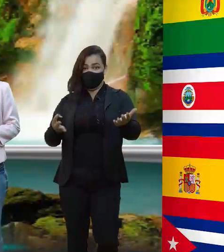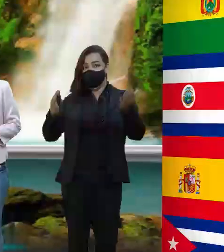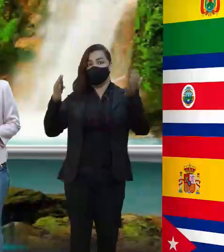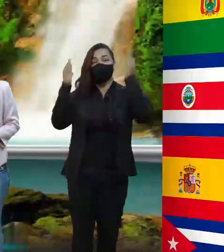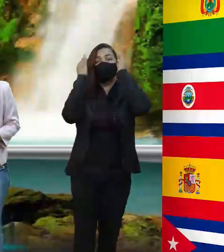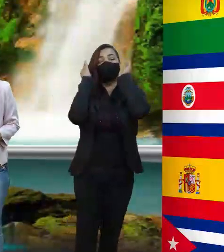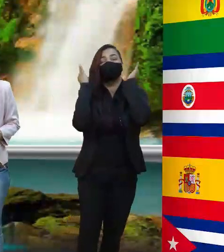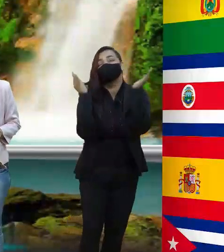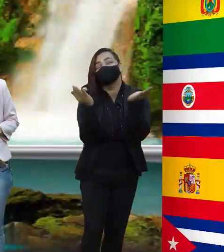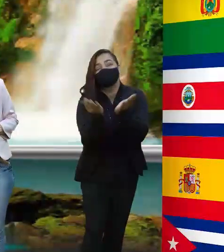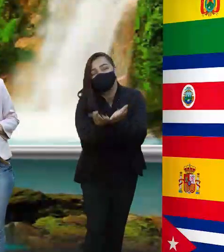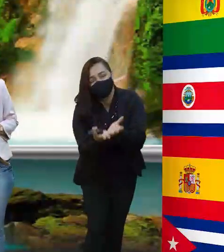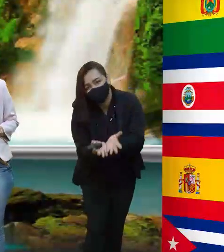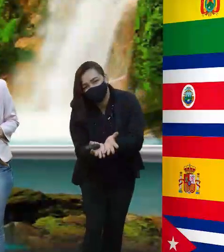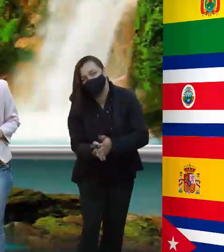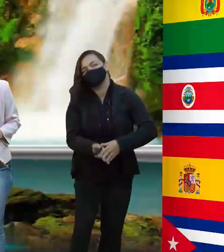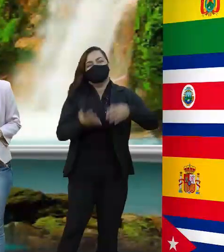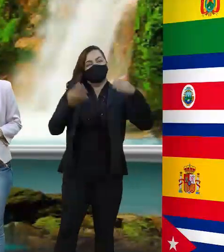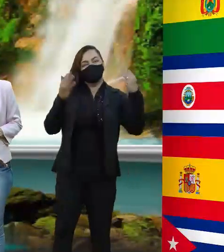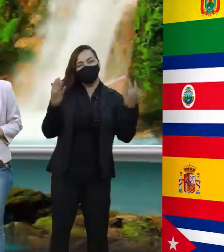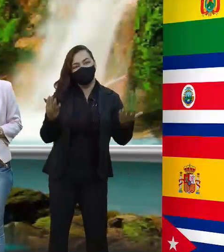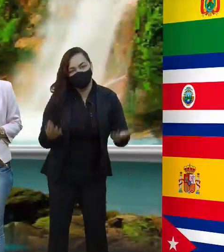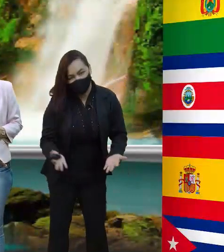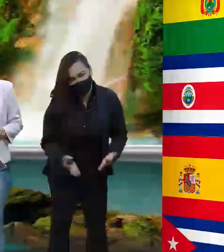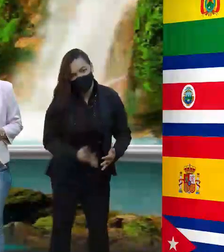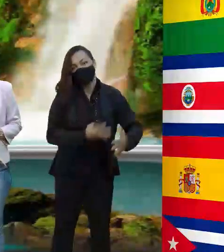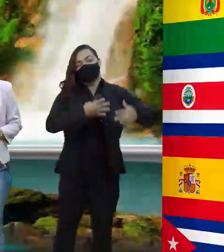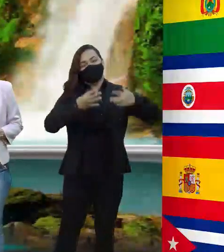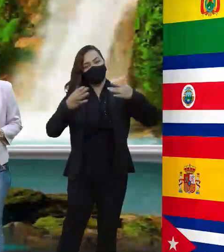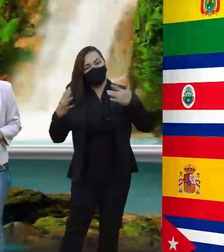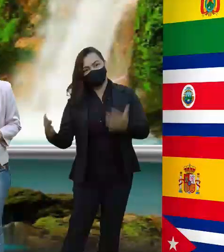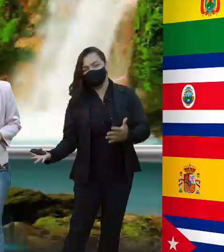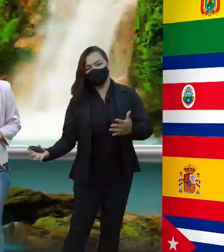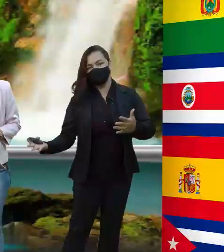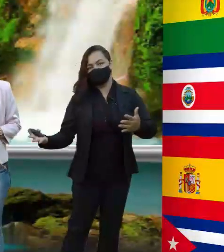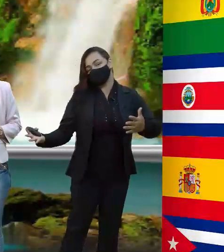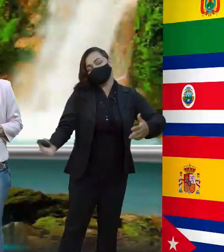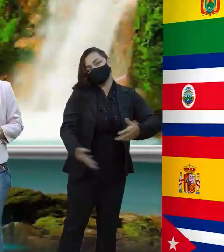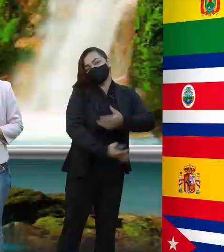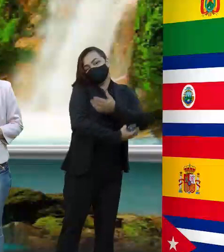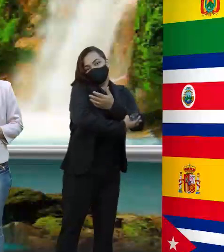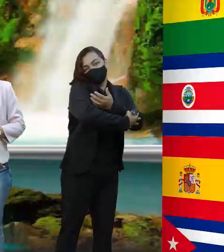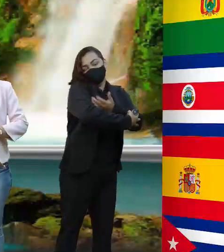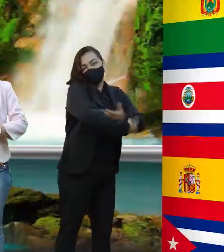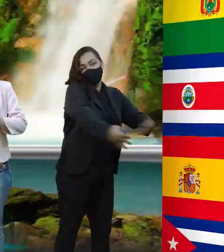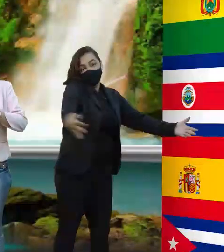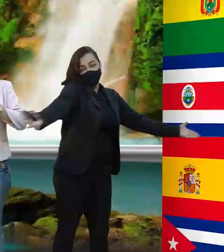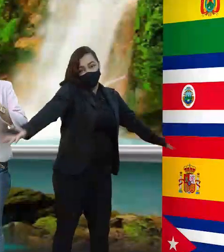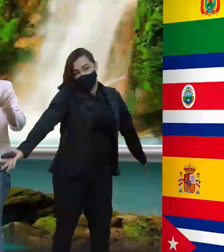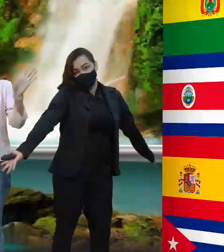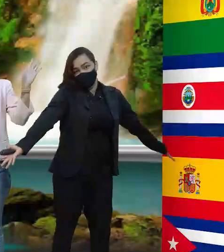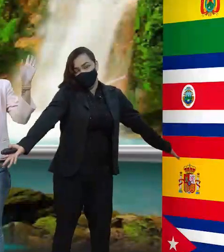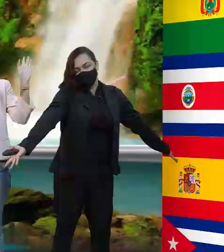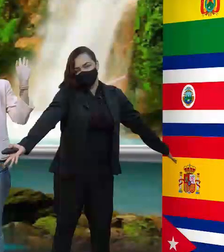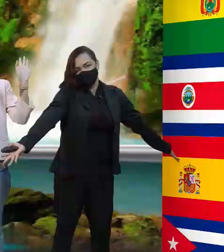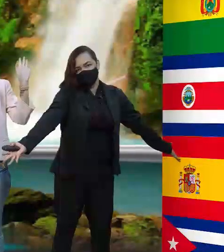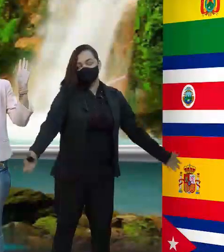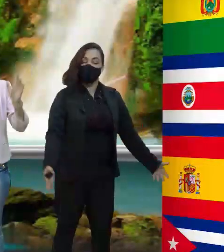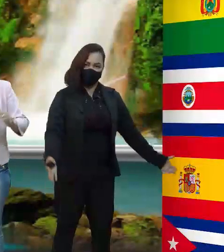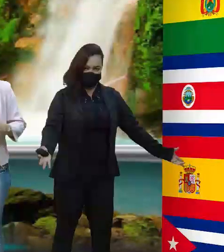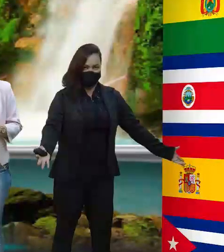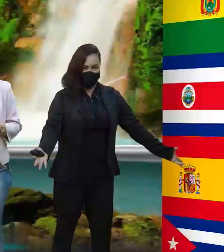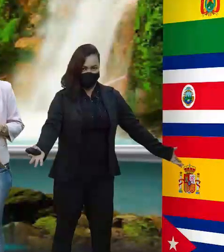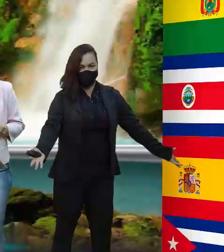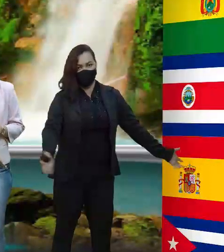regulares. Trabalhar com eles é tão simples, é tão fácil. Você aprendendo as terminações, você consegue conjugar qualquer palavra.